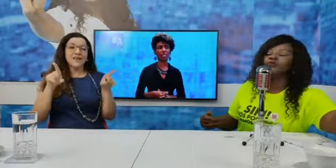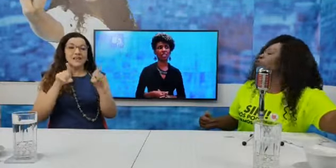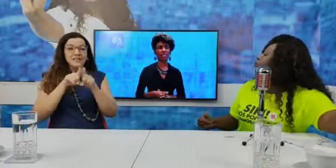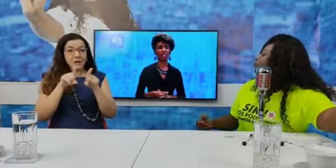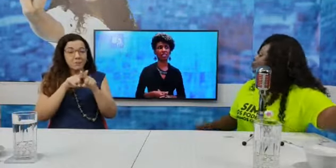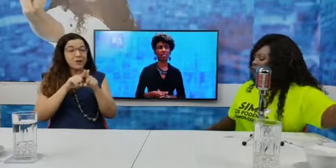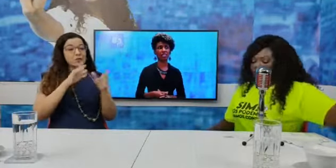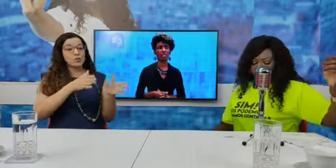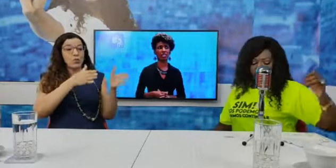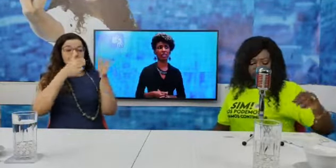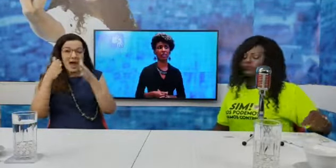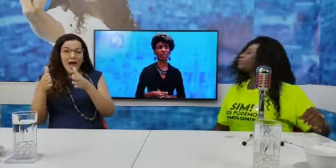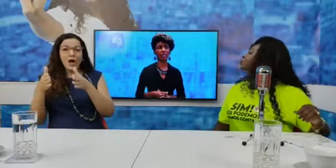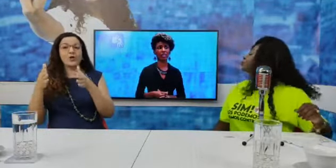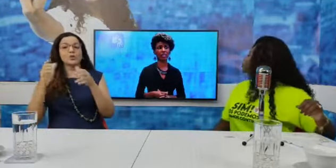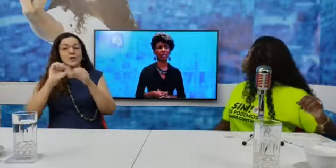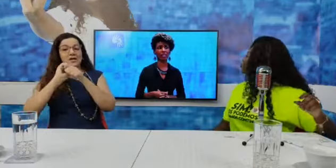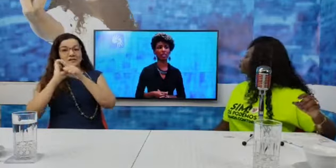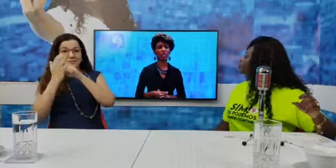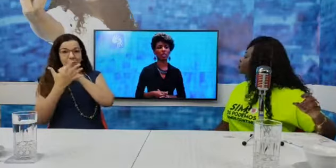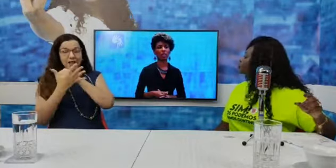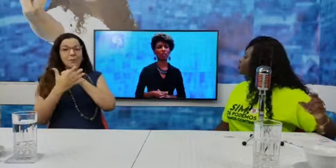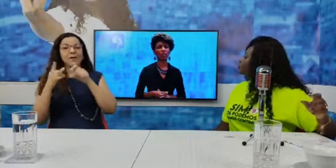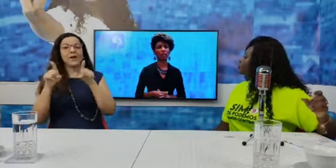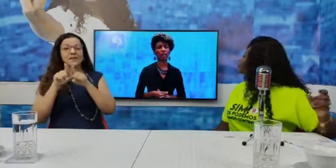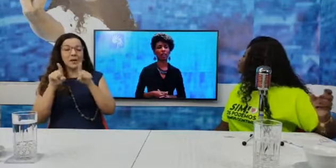já seriam interessantes, de forma livre.